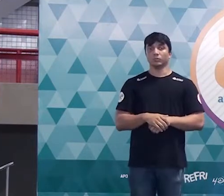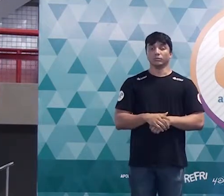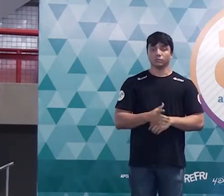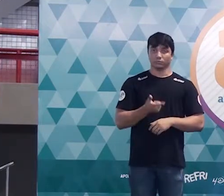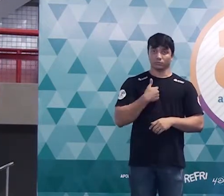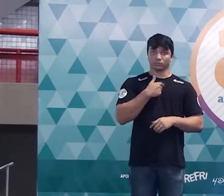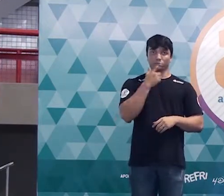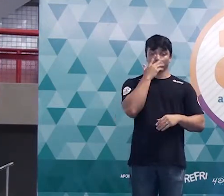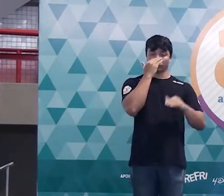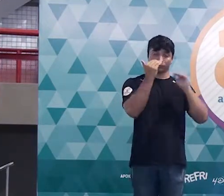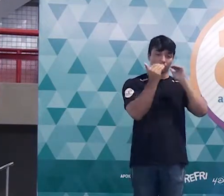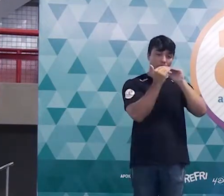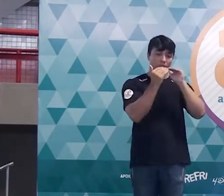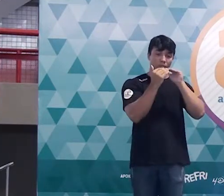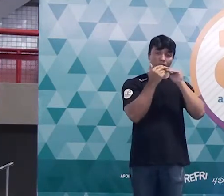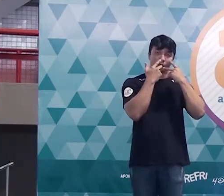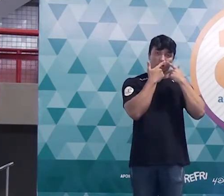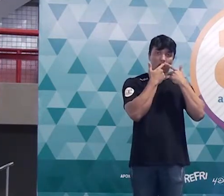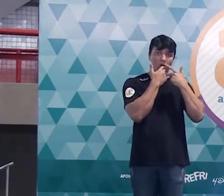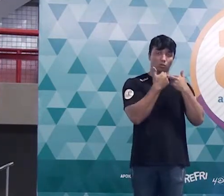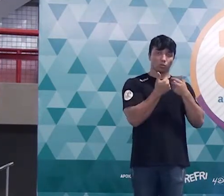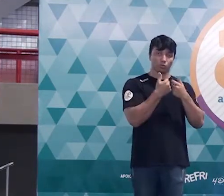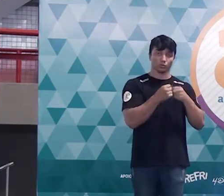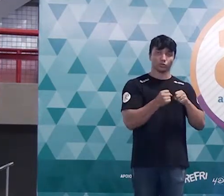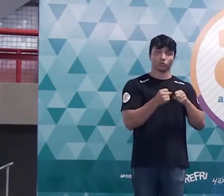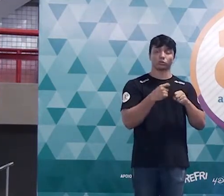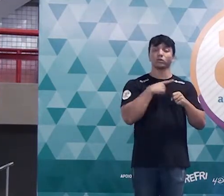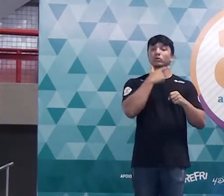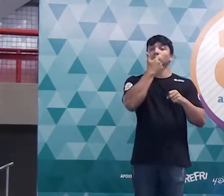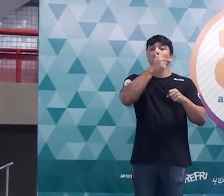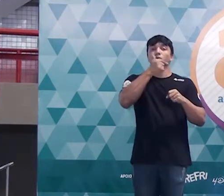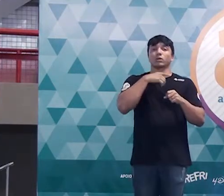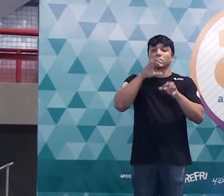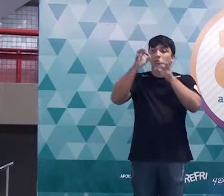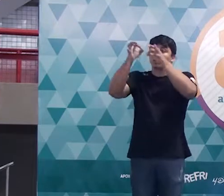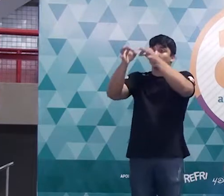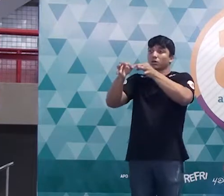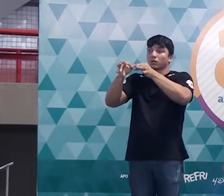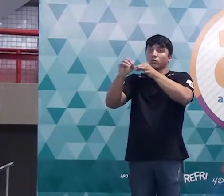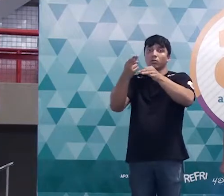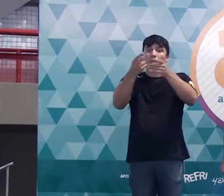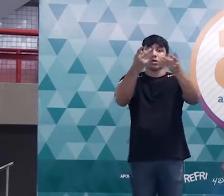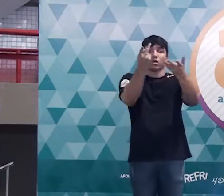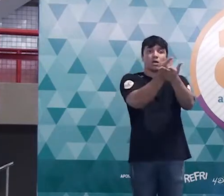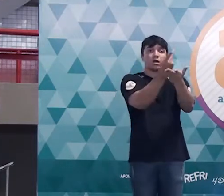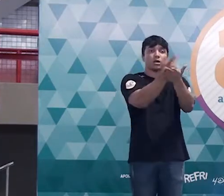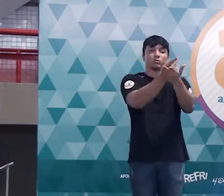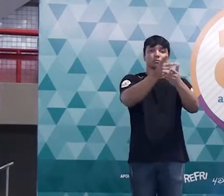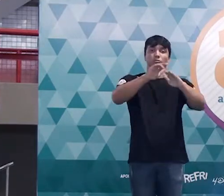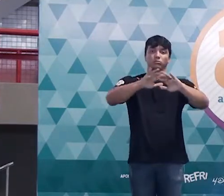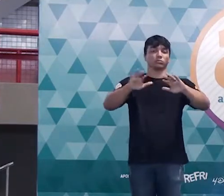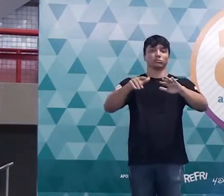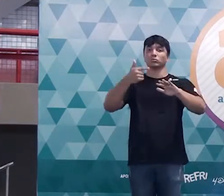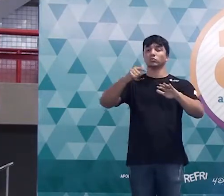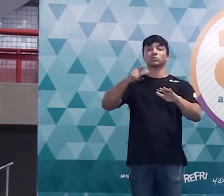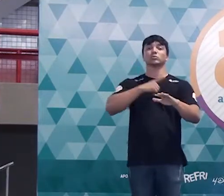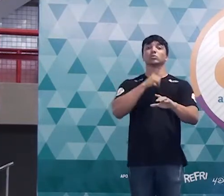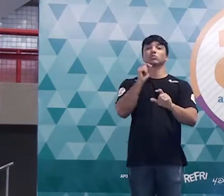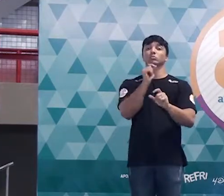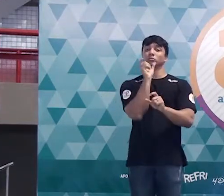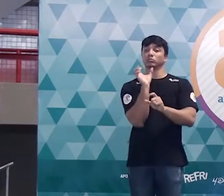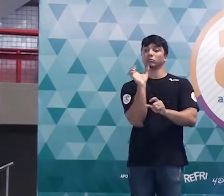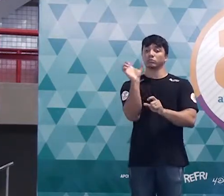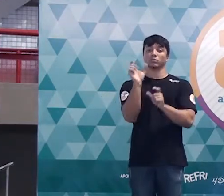De acordo com a linguística, não existe o certo e o errado. Existe